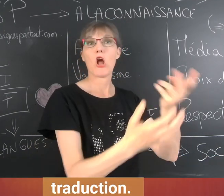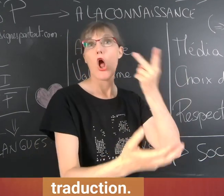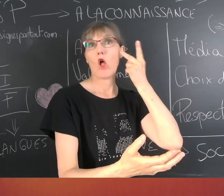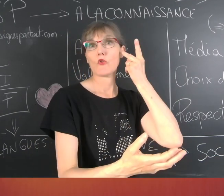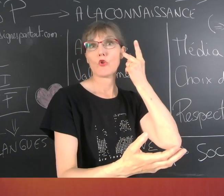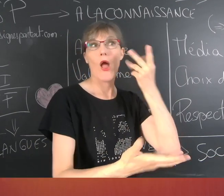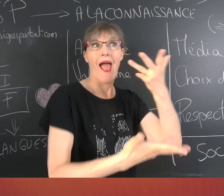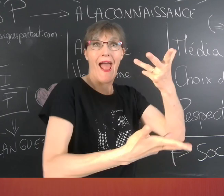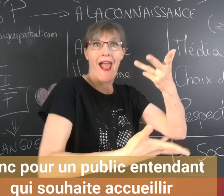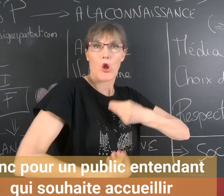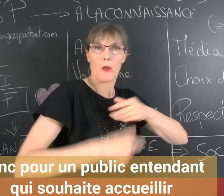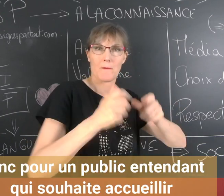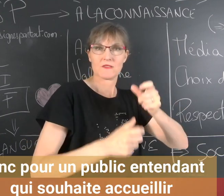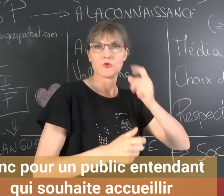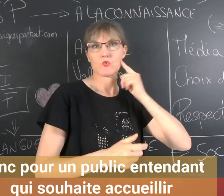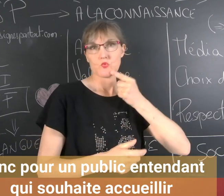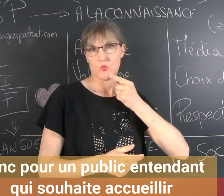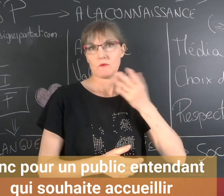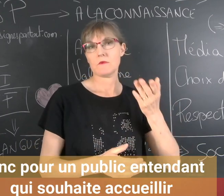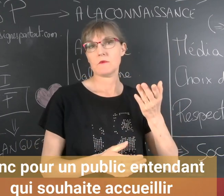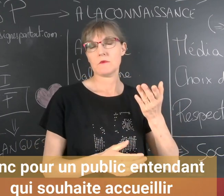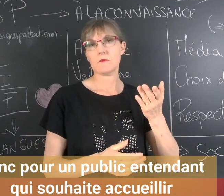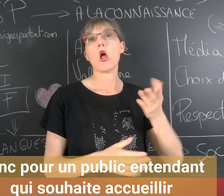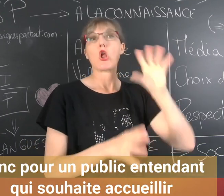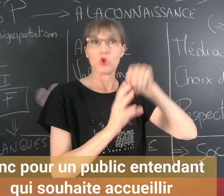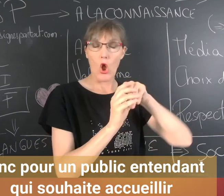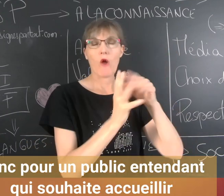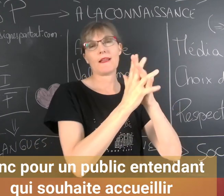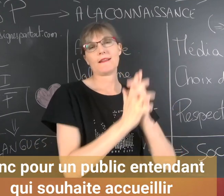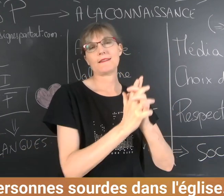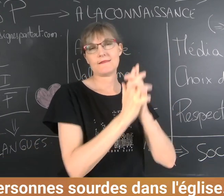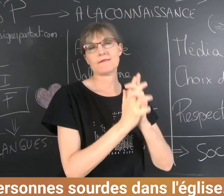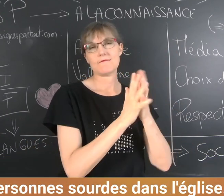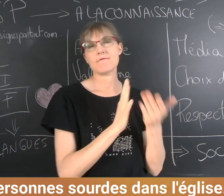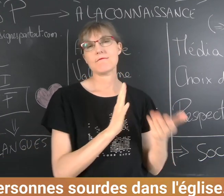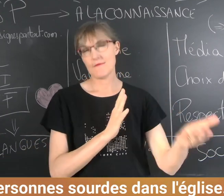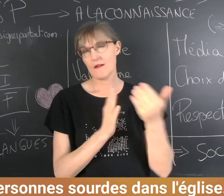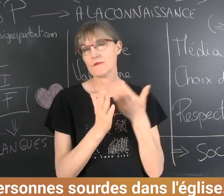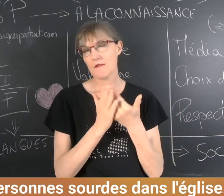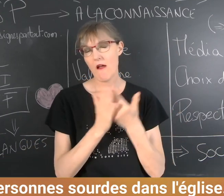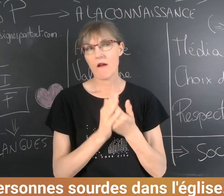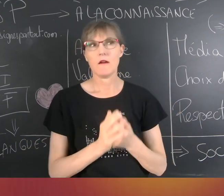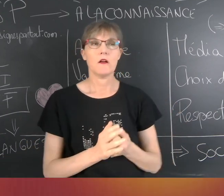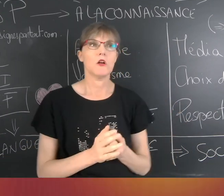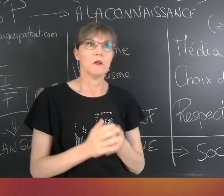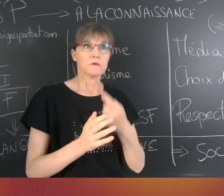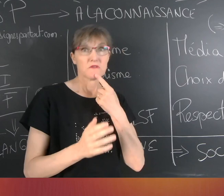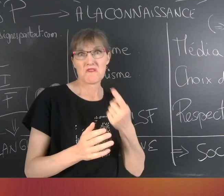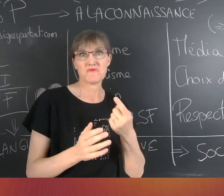traduction. Donc pour un public entendant qui souhaite accueillir des personnes sourdes dans l'église.